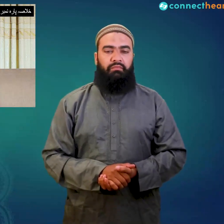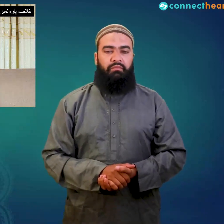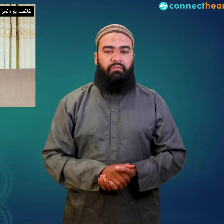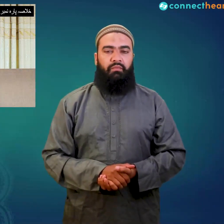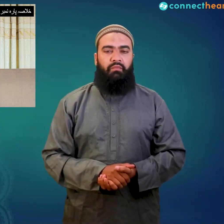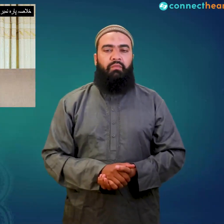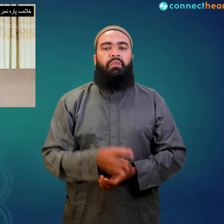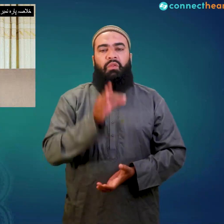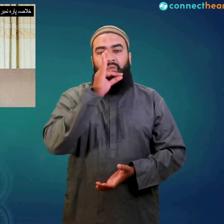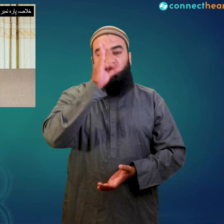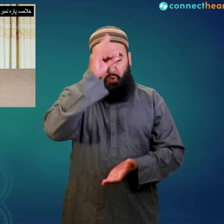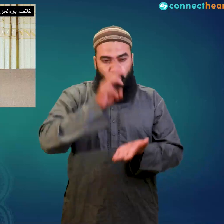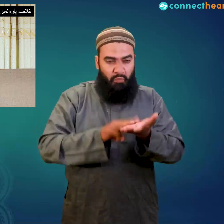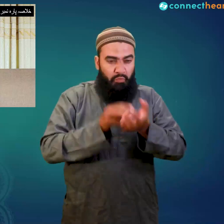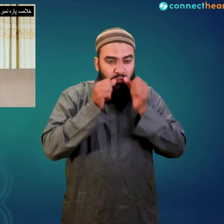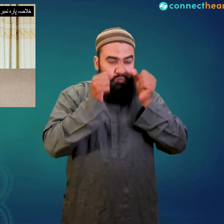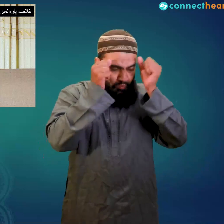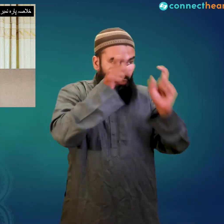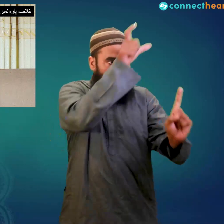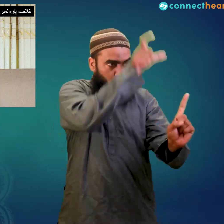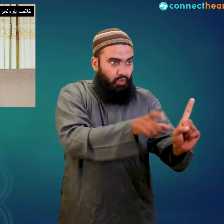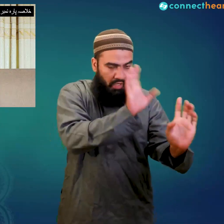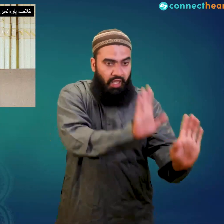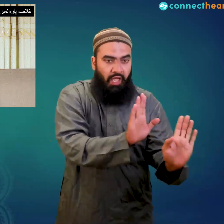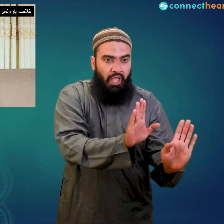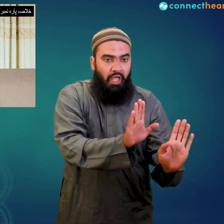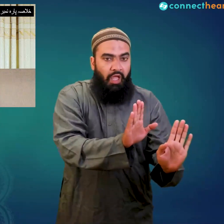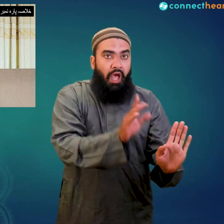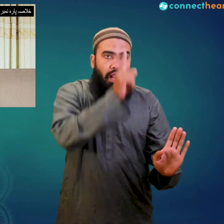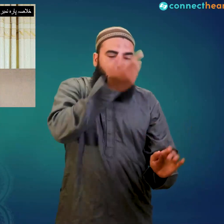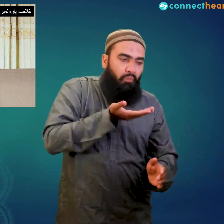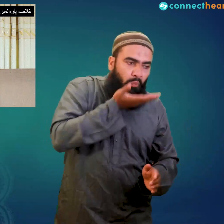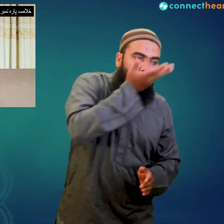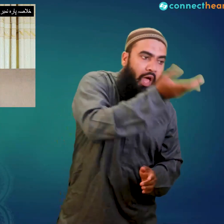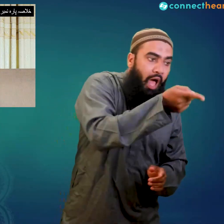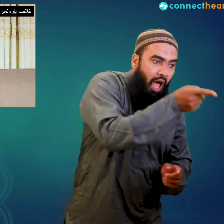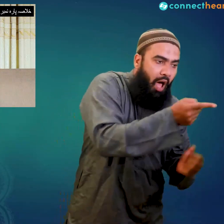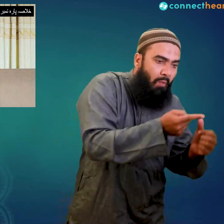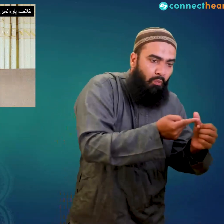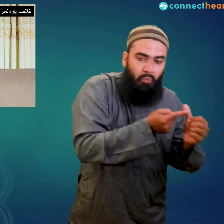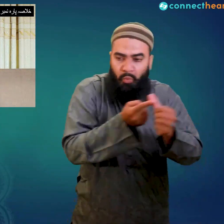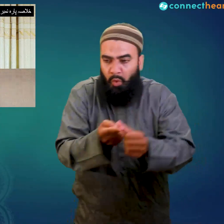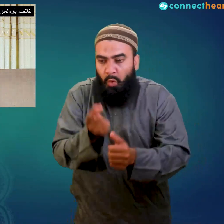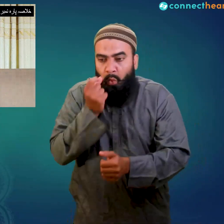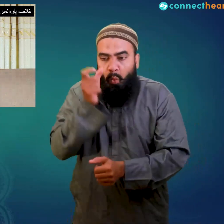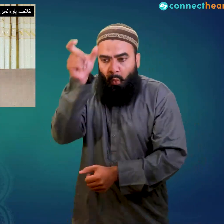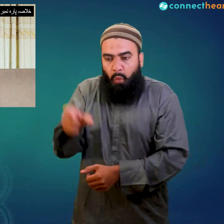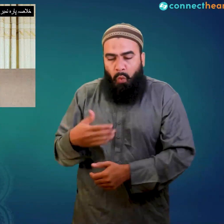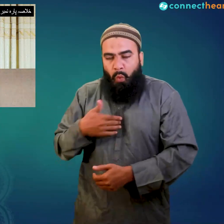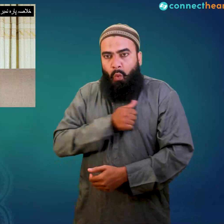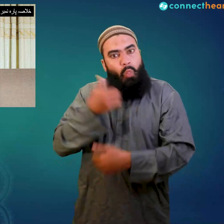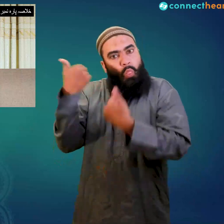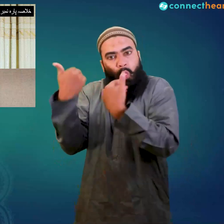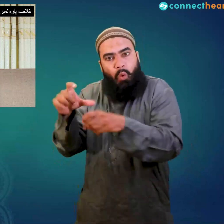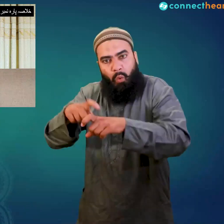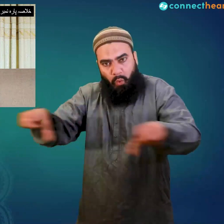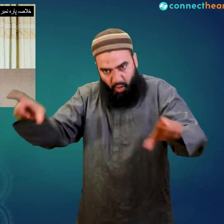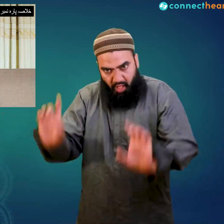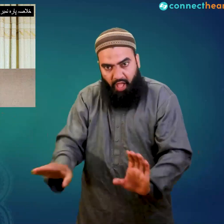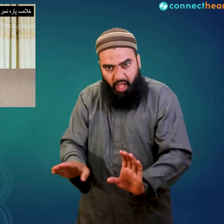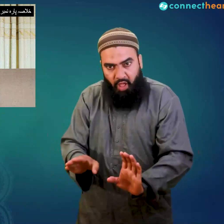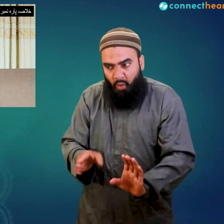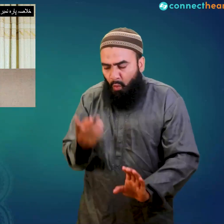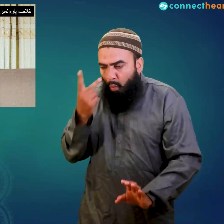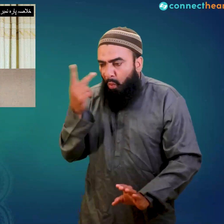الدُّعَاءَ، آپ صلی اللہ علیہ وسلم مردوں کو نہیں سنا سکتے اور بہروں کو اپنی پکار نہیں